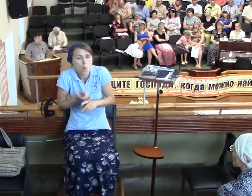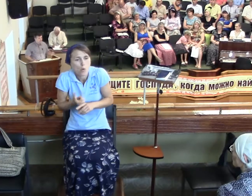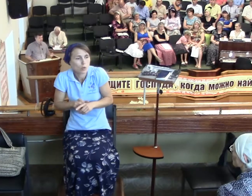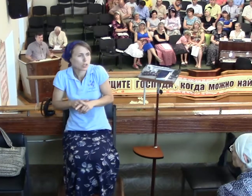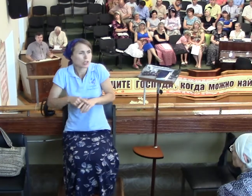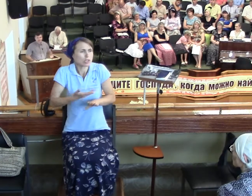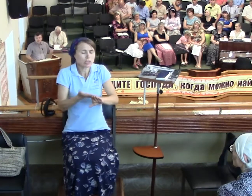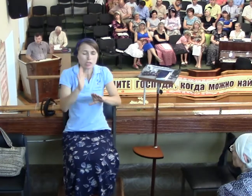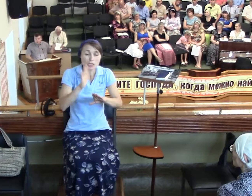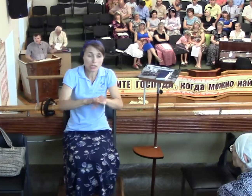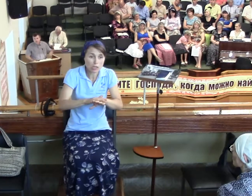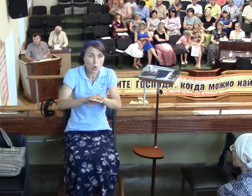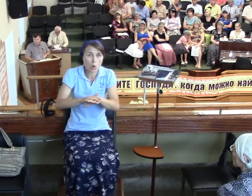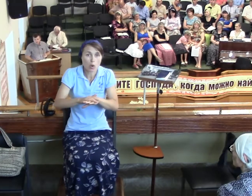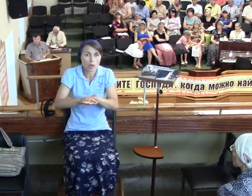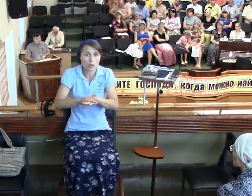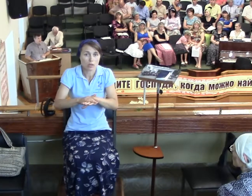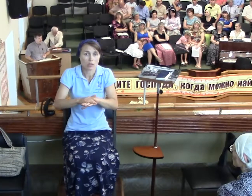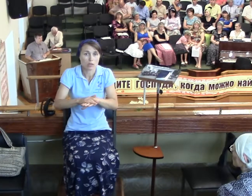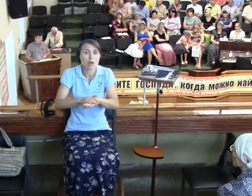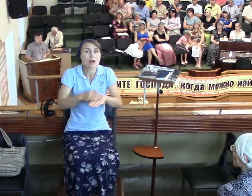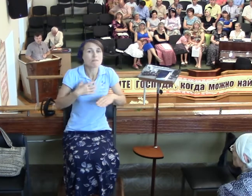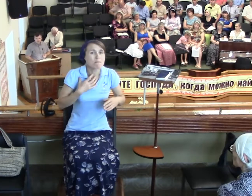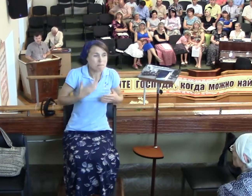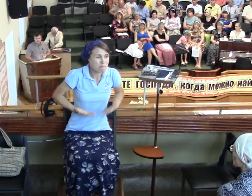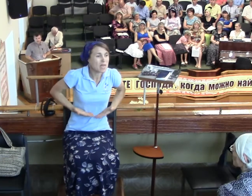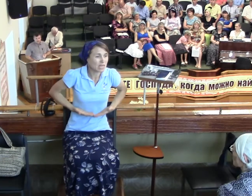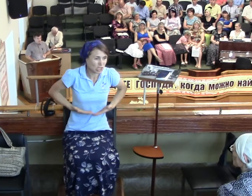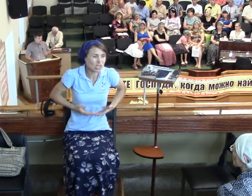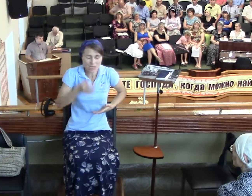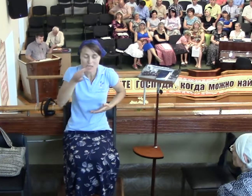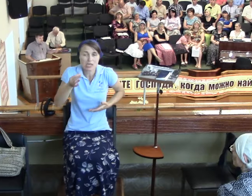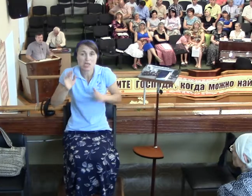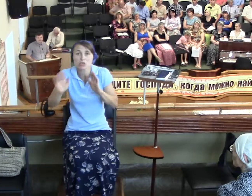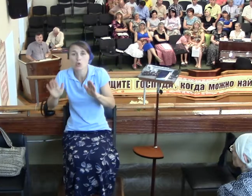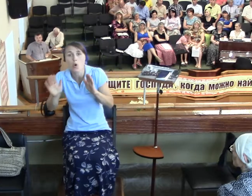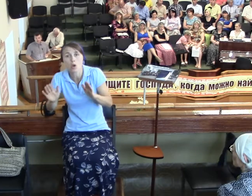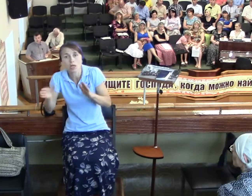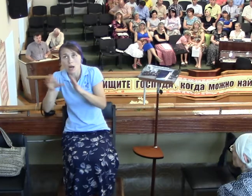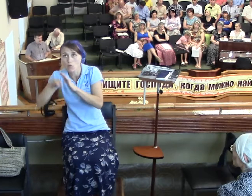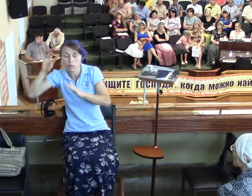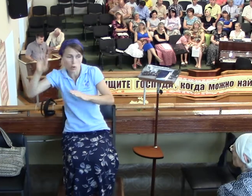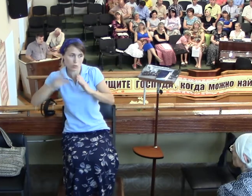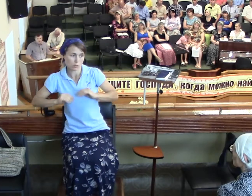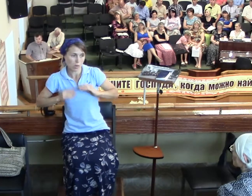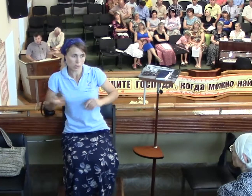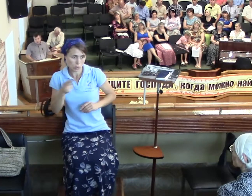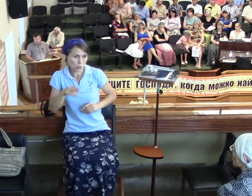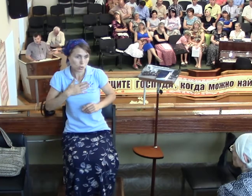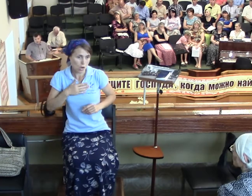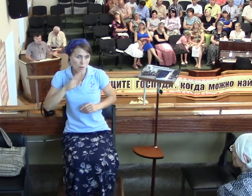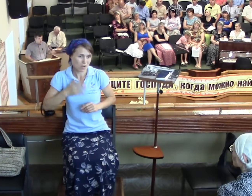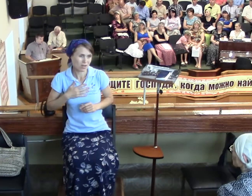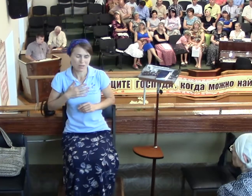действительно и сказать вот такие слова. Только в Боге успокаивается душа моя. Как тяжело в эти моменты не сказать, Господи, не хочу